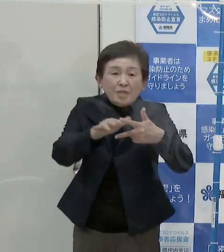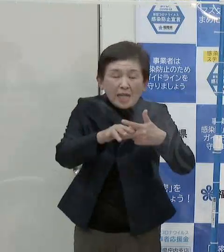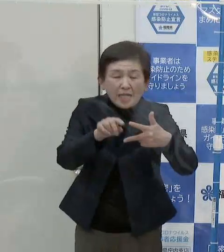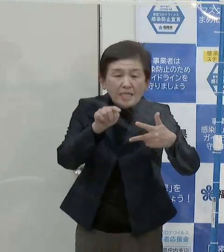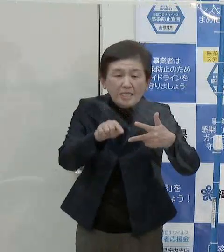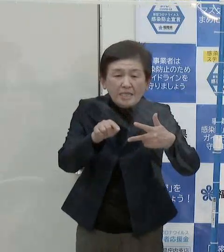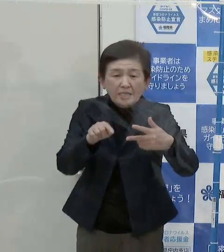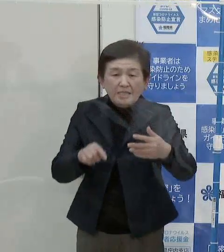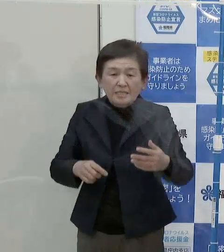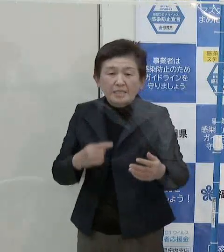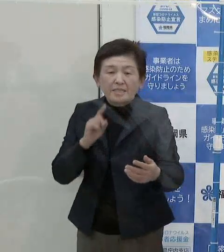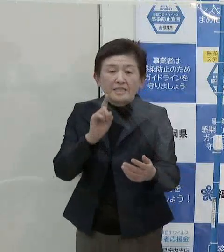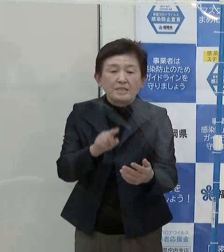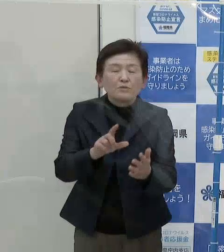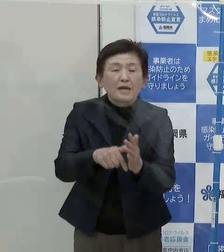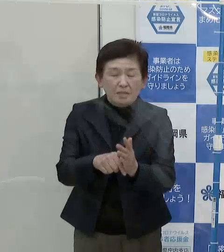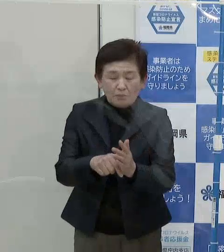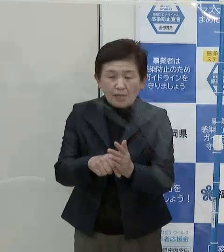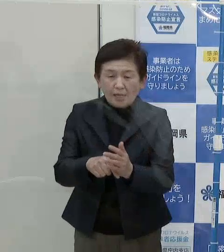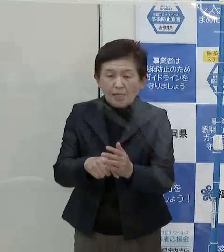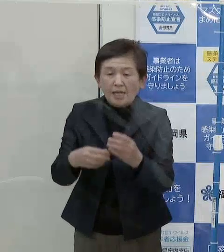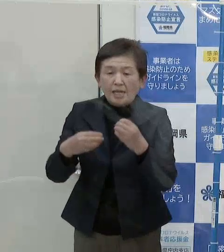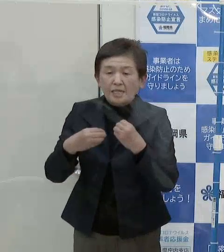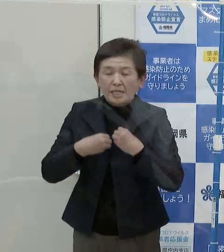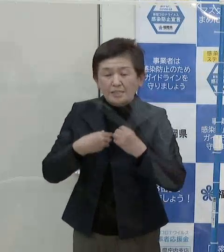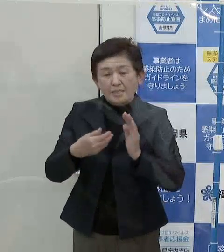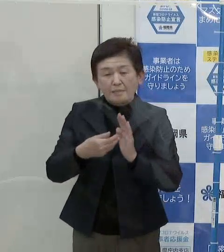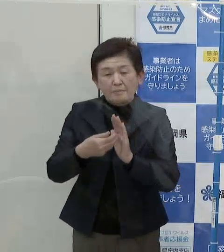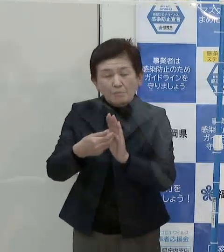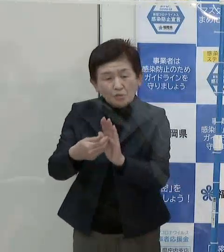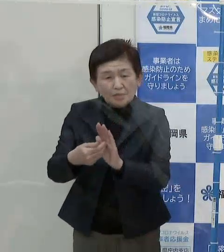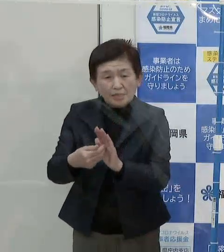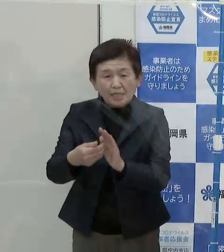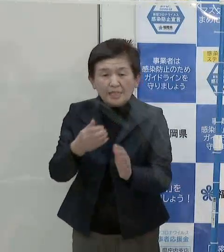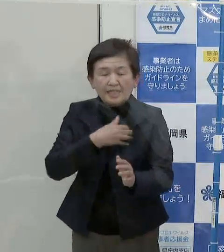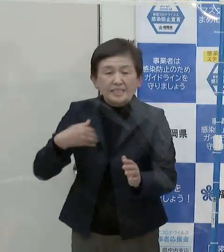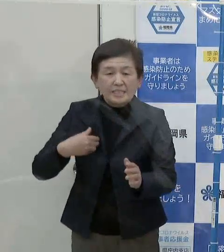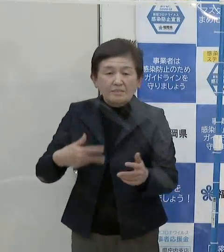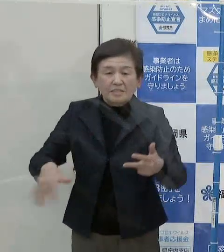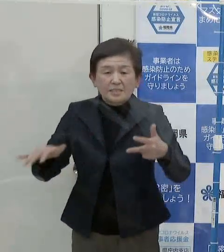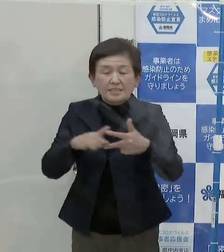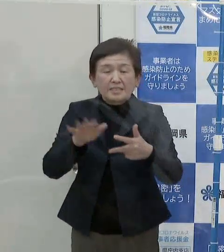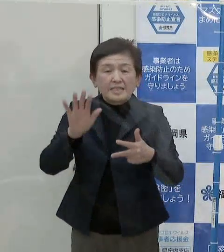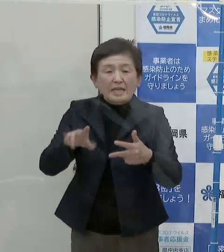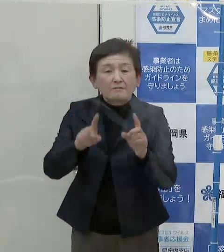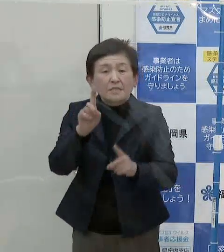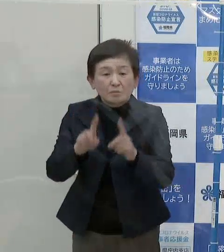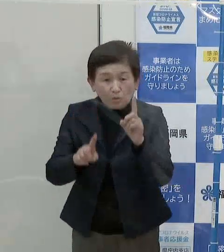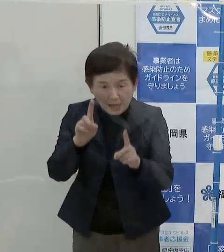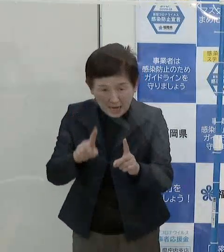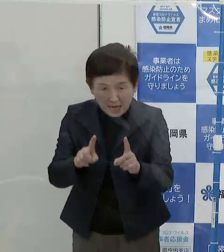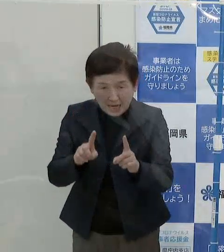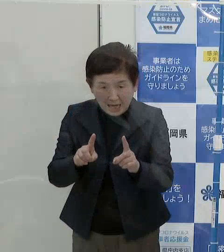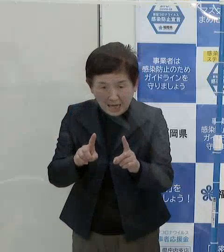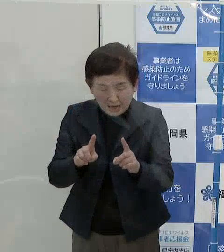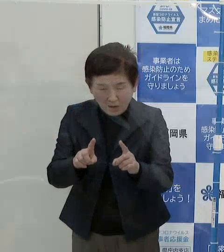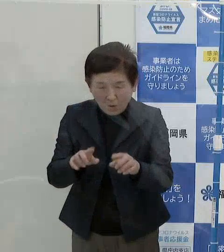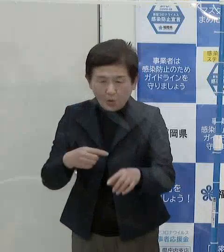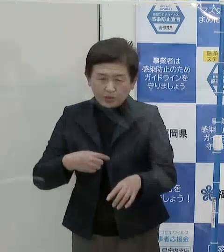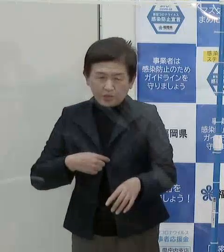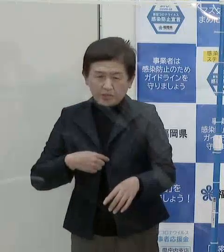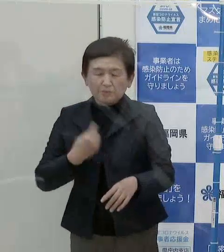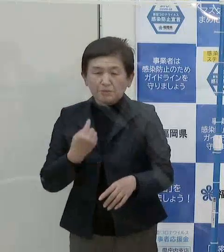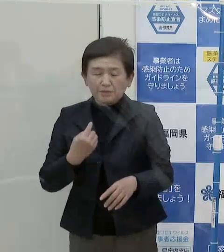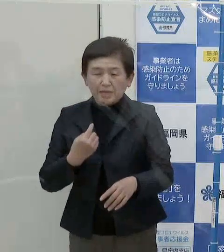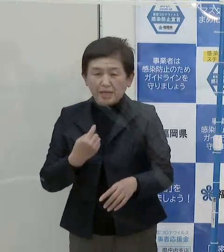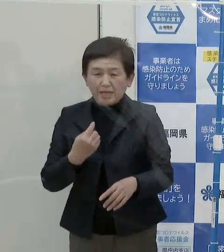き先であった場合には感染防止対策が講じられている施設かどうか、そういったことを移動される方ご本人がですね、自